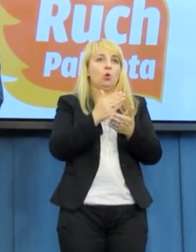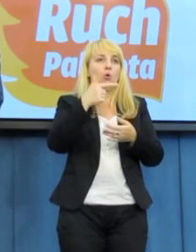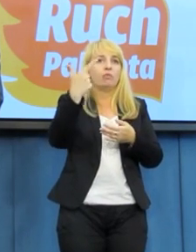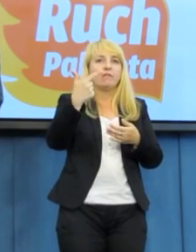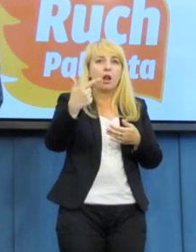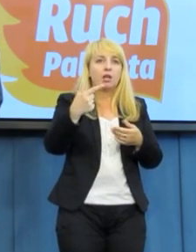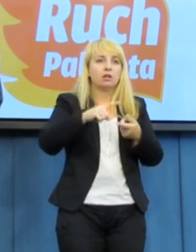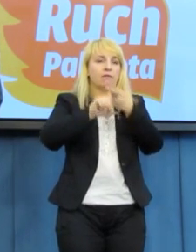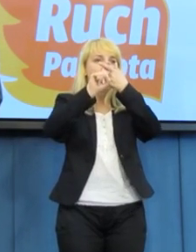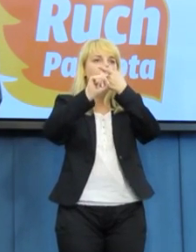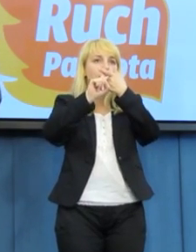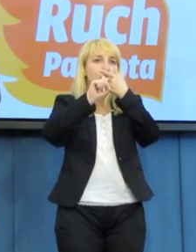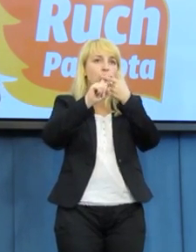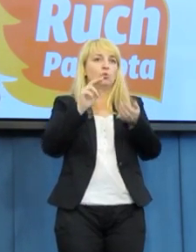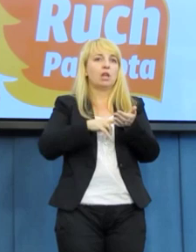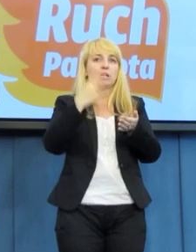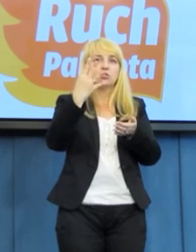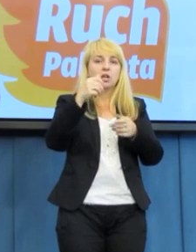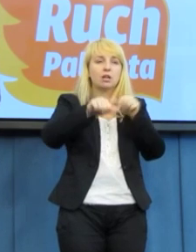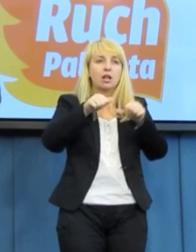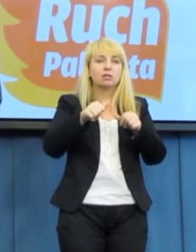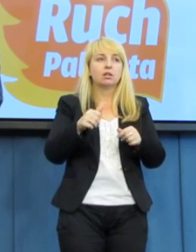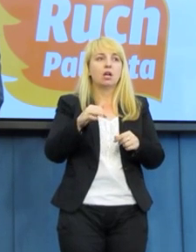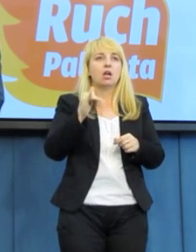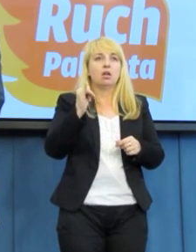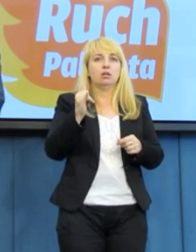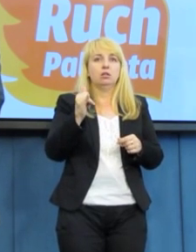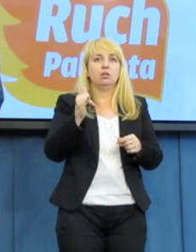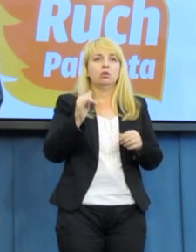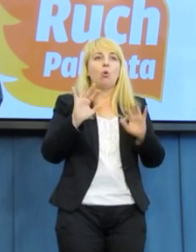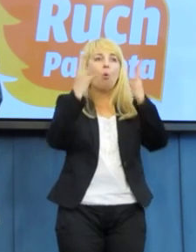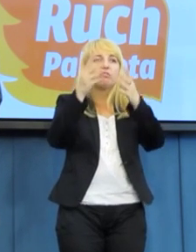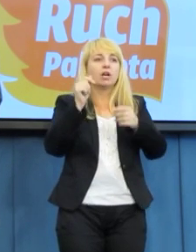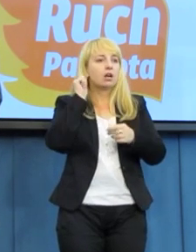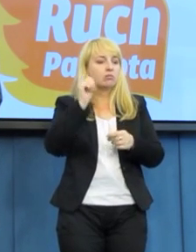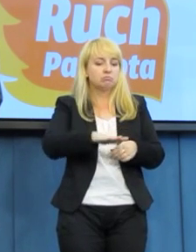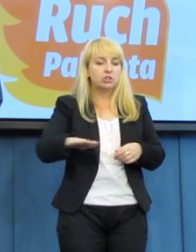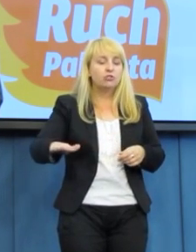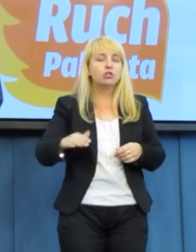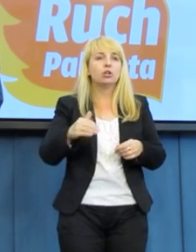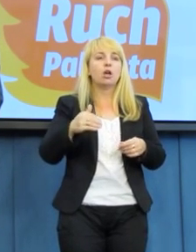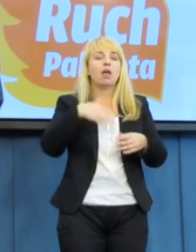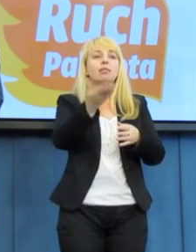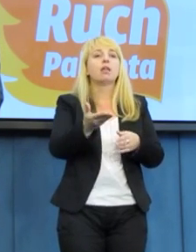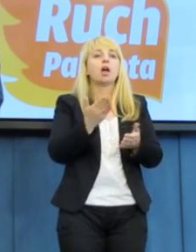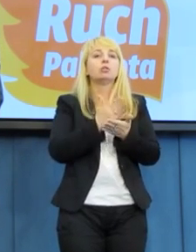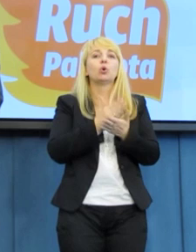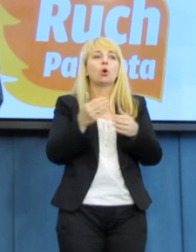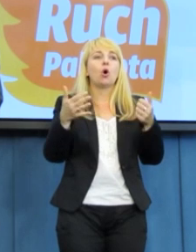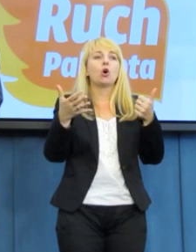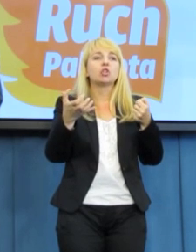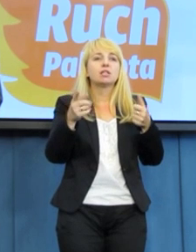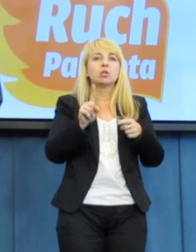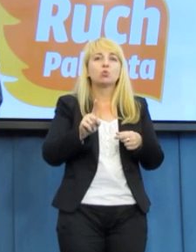zawieszeniu, na 4 lata, a ofiary otrzymują po 600 zł zadośćuczynienia czy odszkodowania. No jest